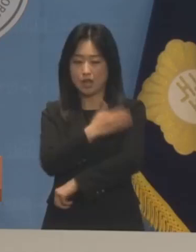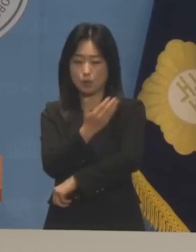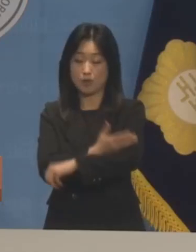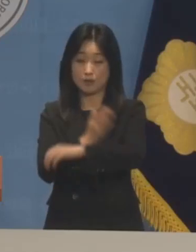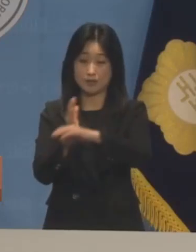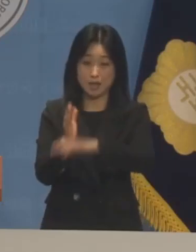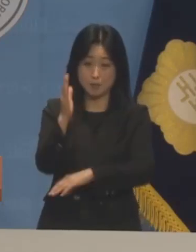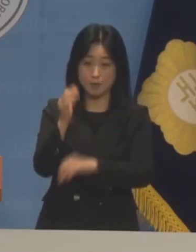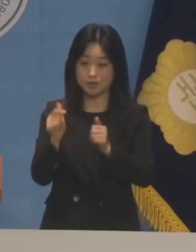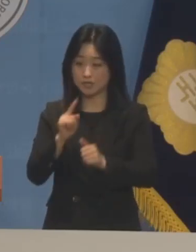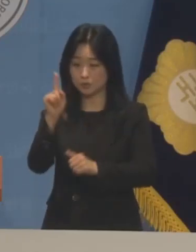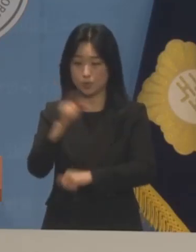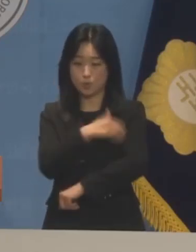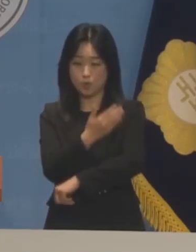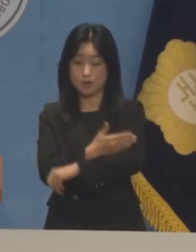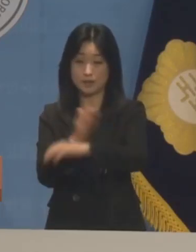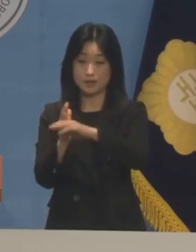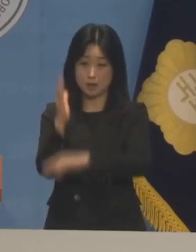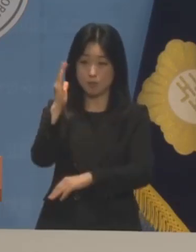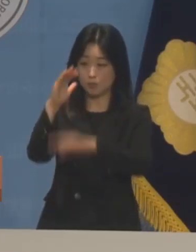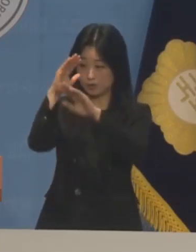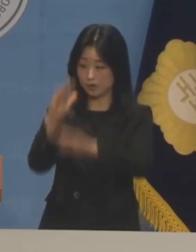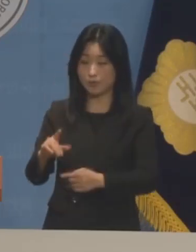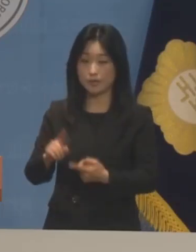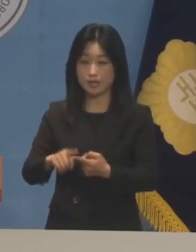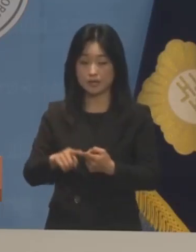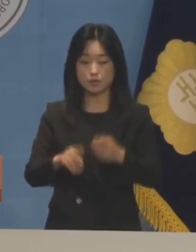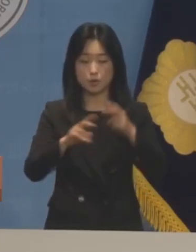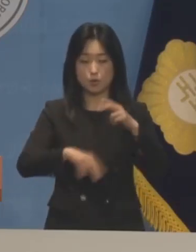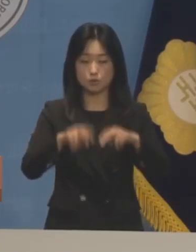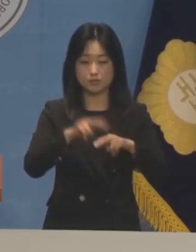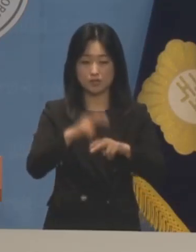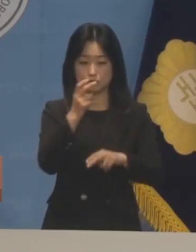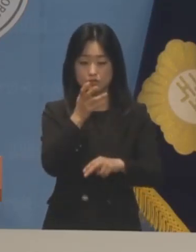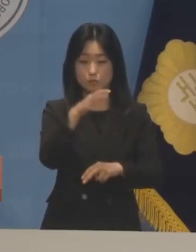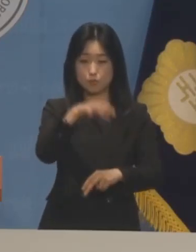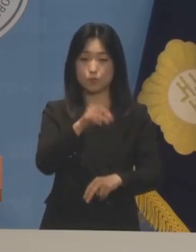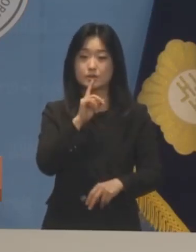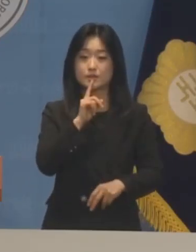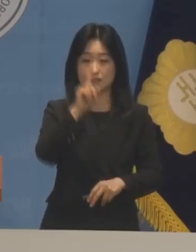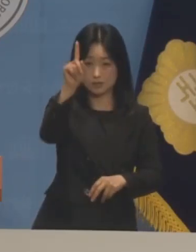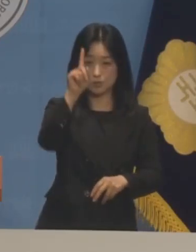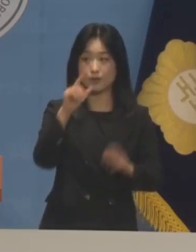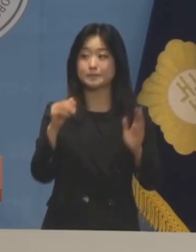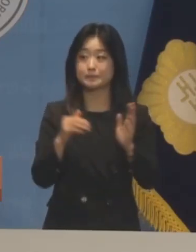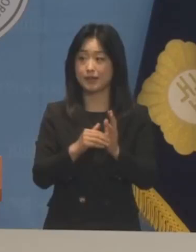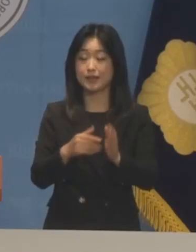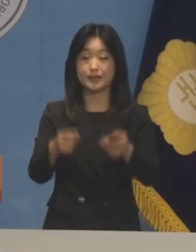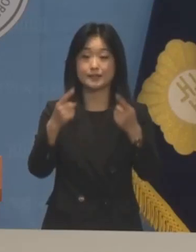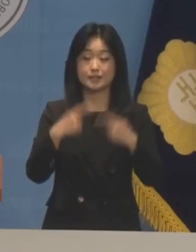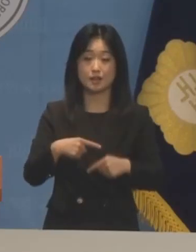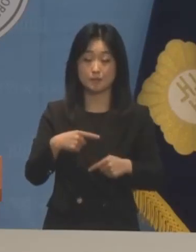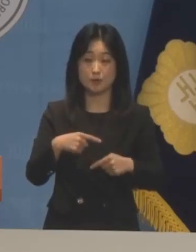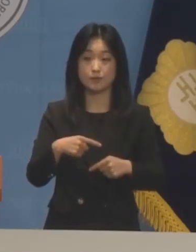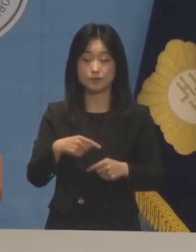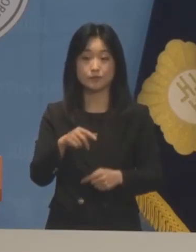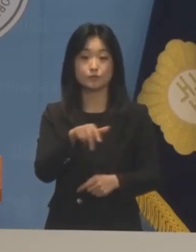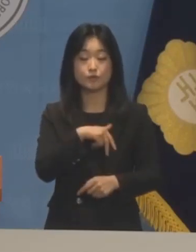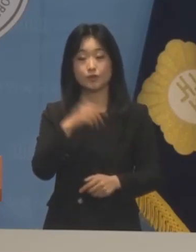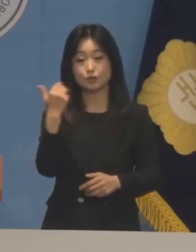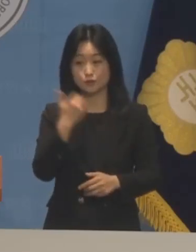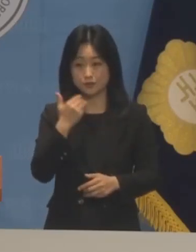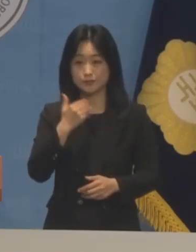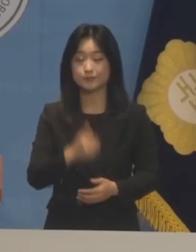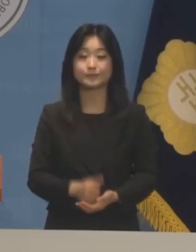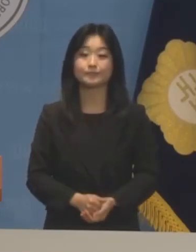남용에 대해서 공수처에 고발하기에 이르렀습니다. 먼저 금일 기자회견에 참석해 주신 분을 소개해